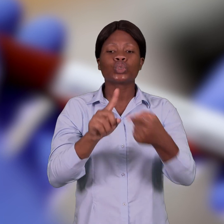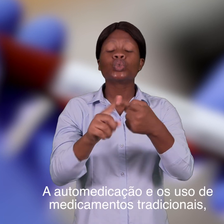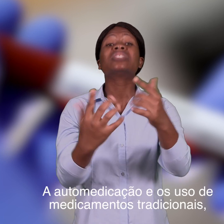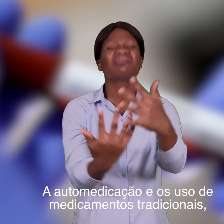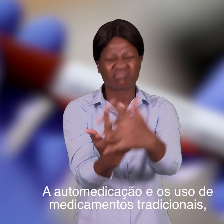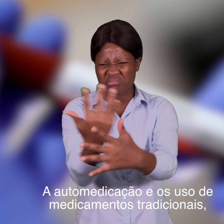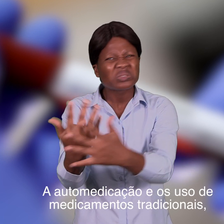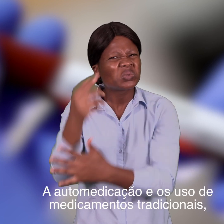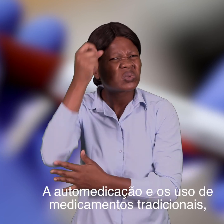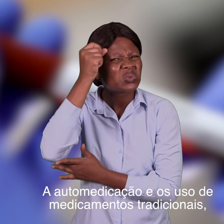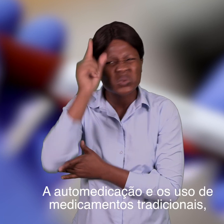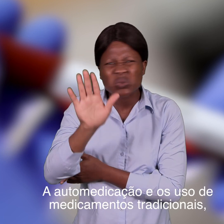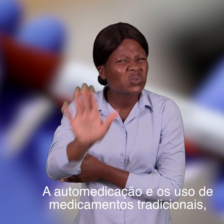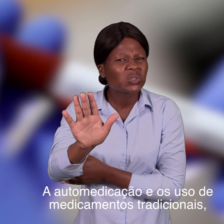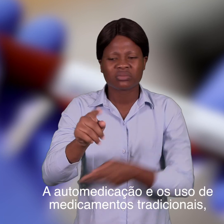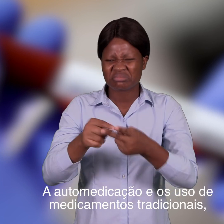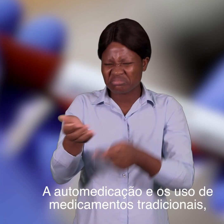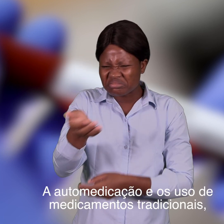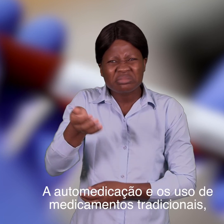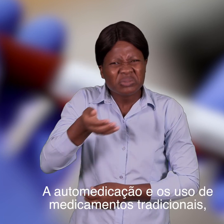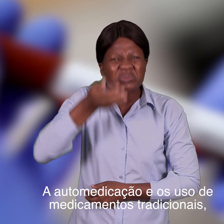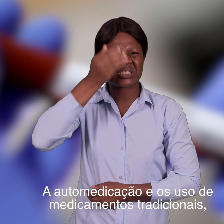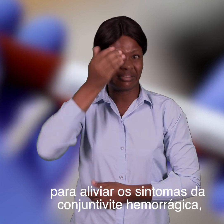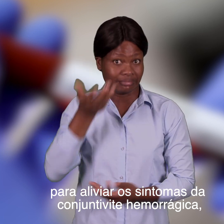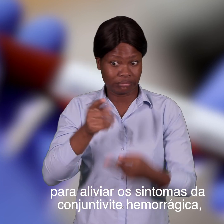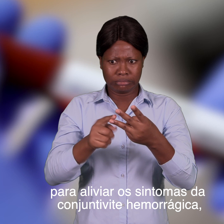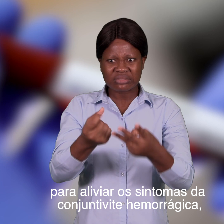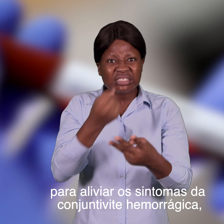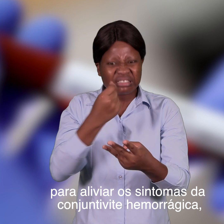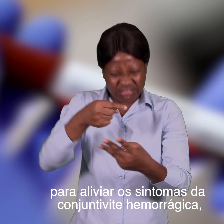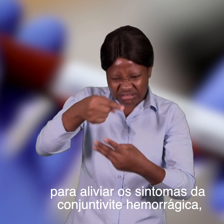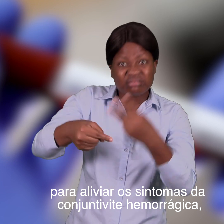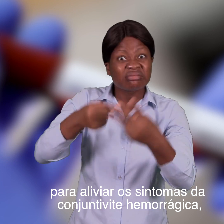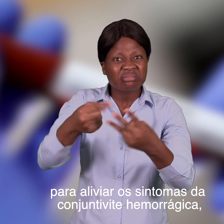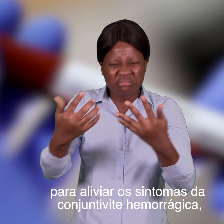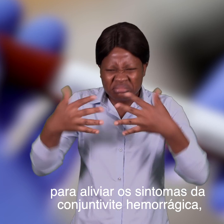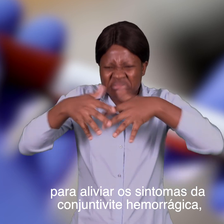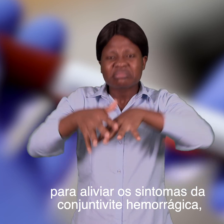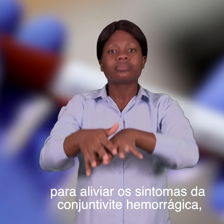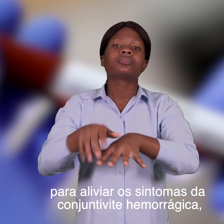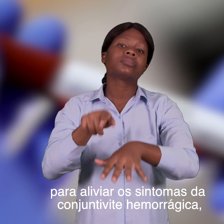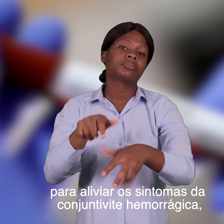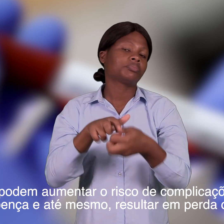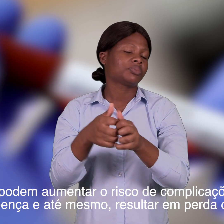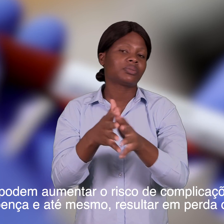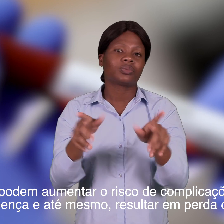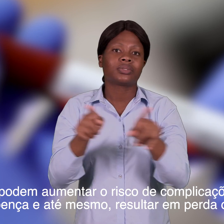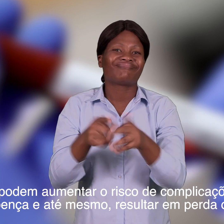A automedicação e o uso de medicamentos tradicionais para aliviar os sintomas da conjuntivite hemorrágica pode aumentar o